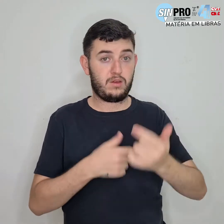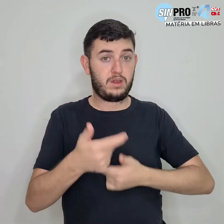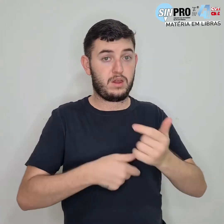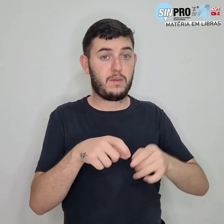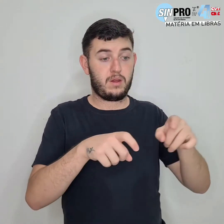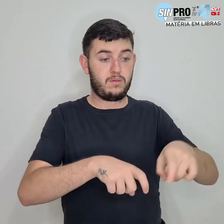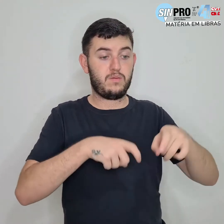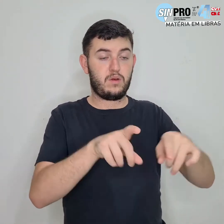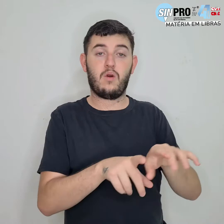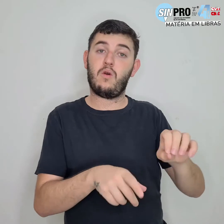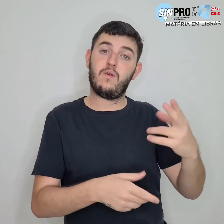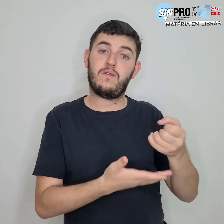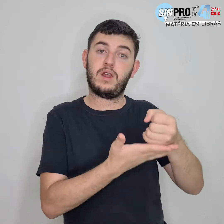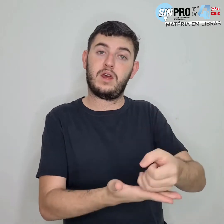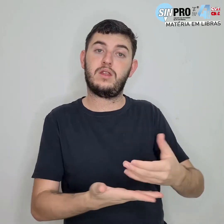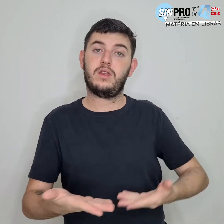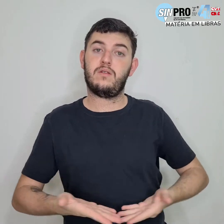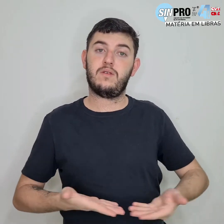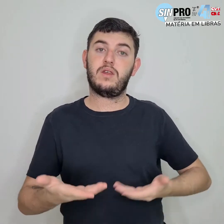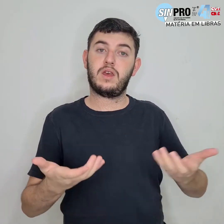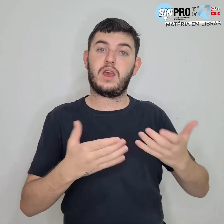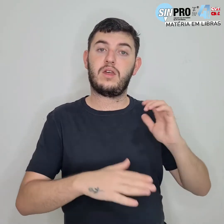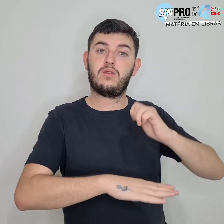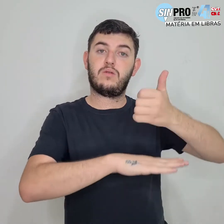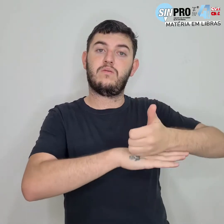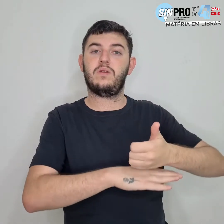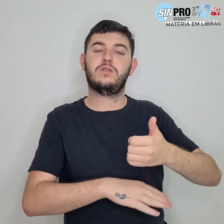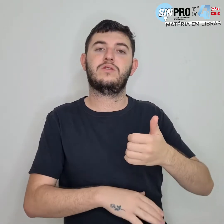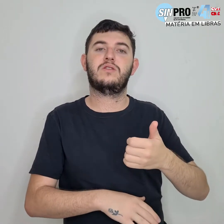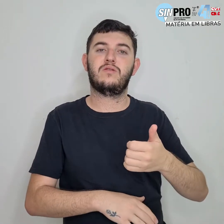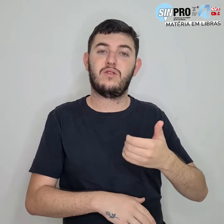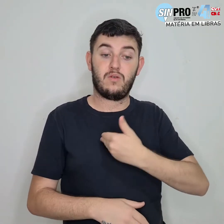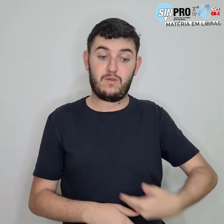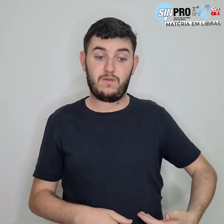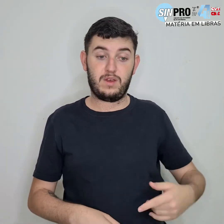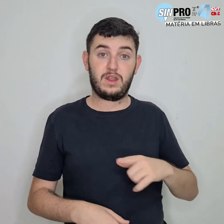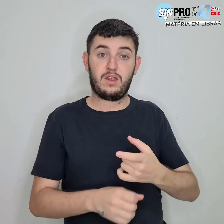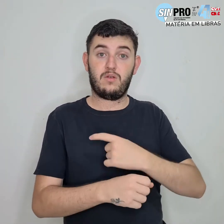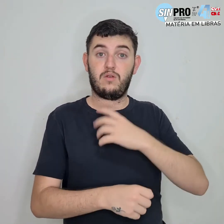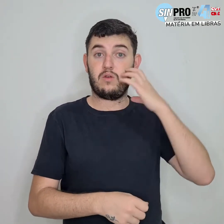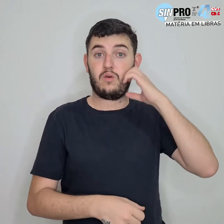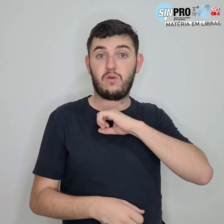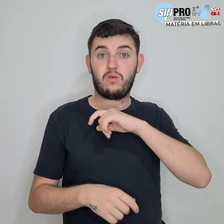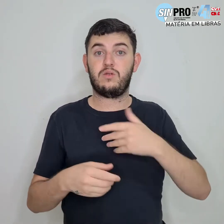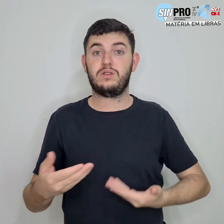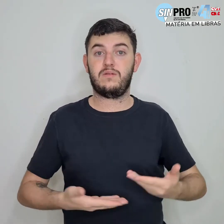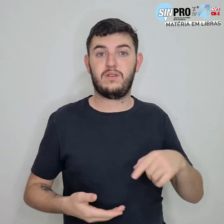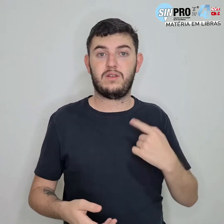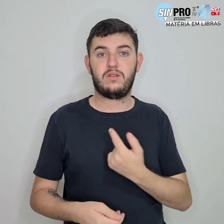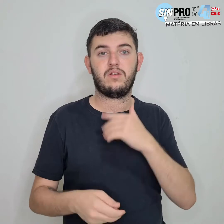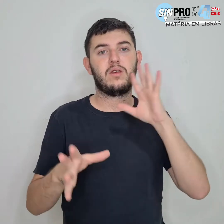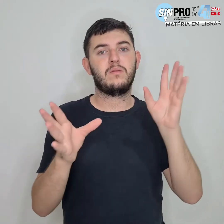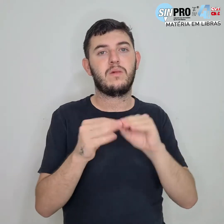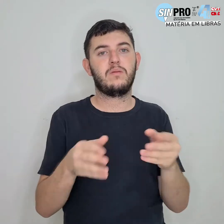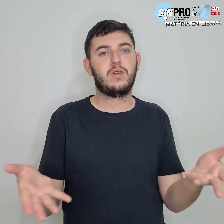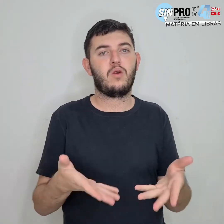quer substituir o Estado, tendo lucro em cima de serviços que atualmente são prestados pelo Estado, como,